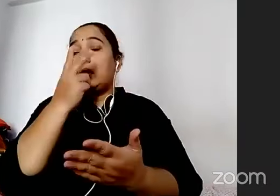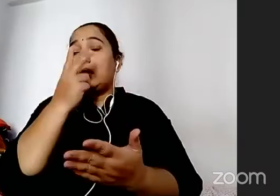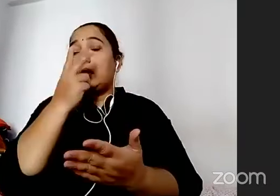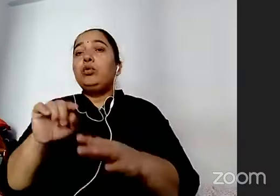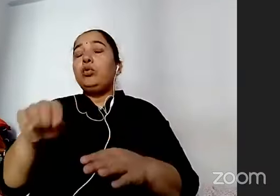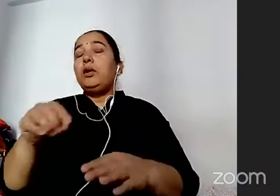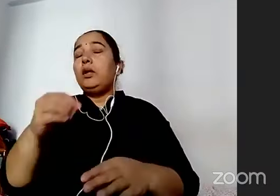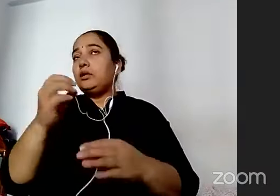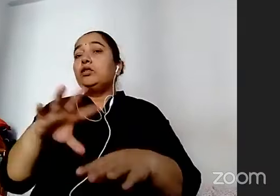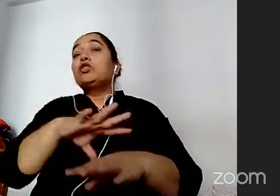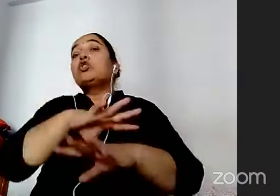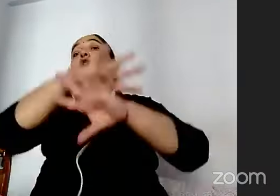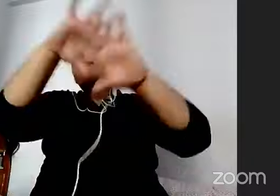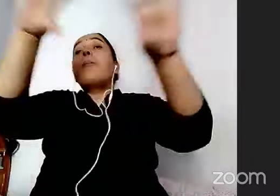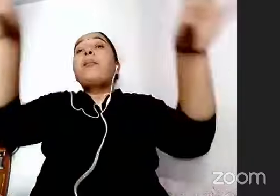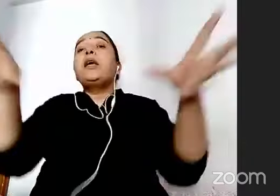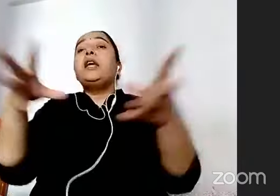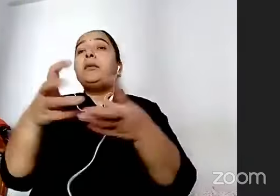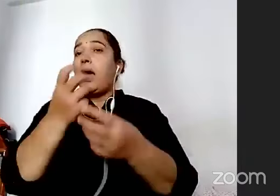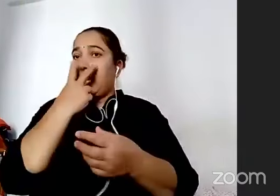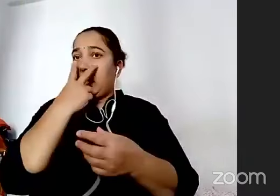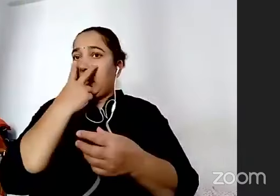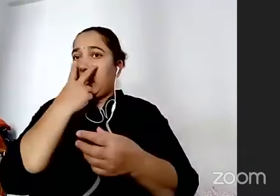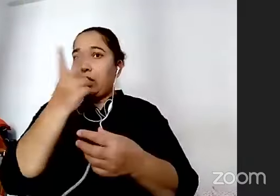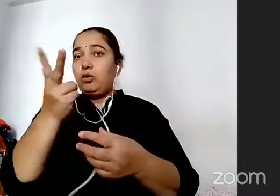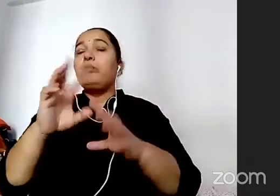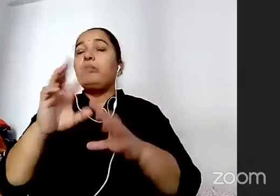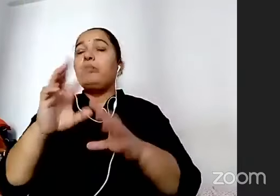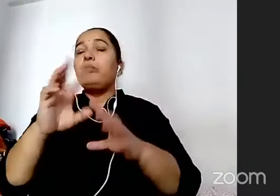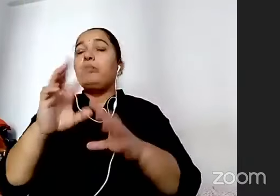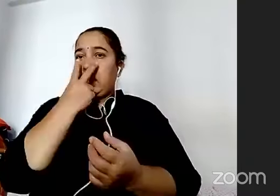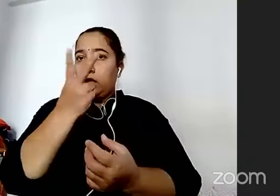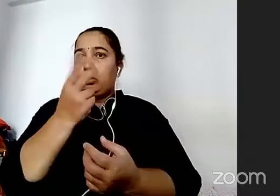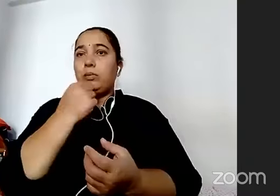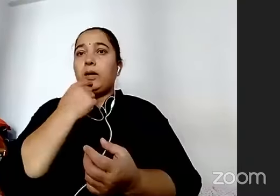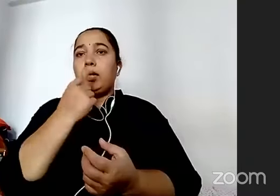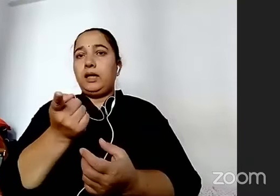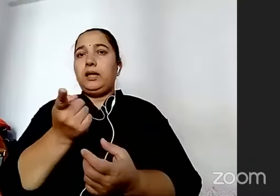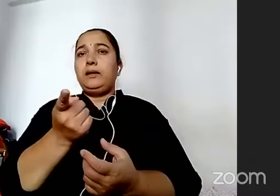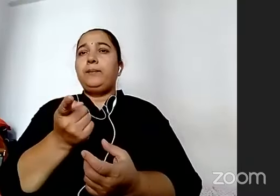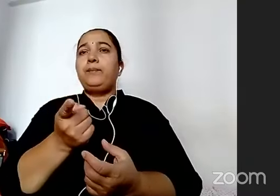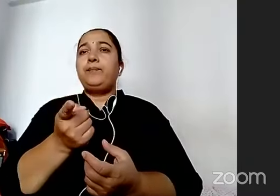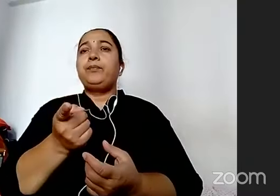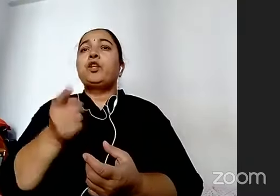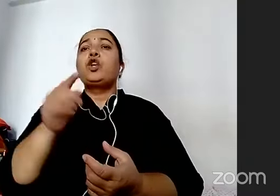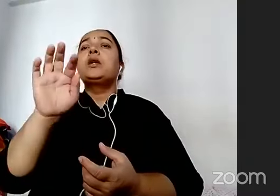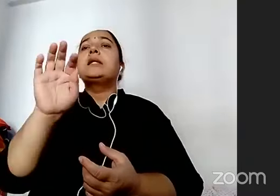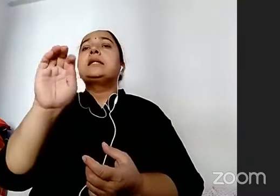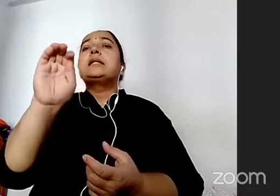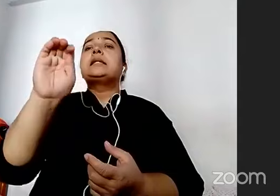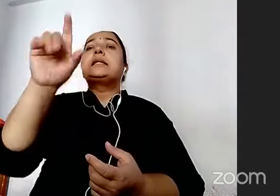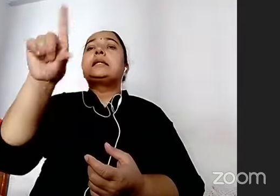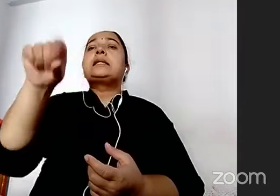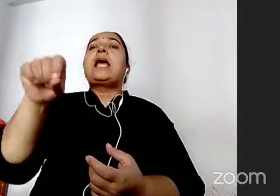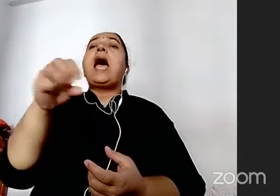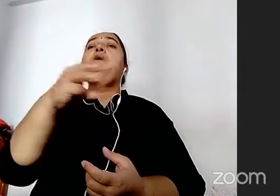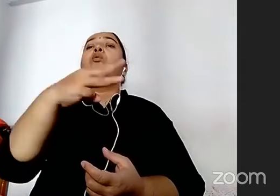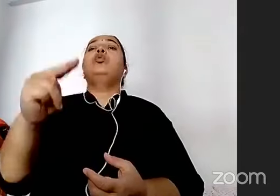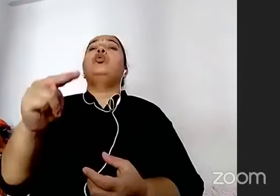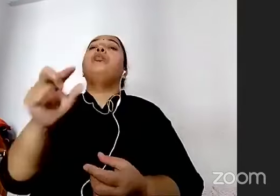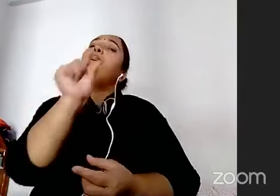ग्लोबल साउथको पर्सपेक्टिभमा हेर्नुभयो भने ग्लोबल साउथको यो एजेन्डा नै बनेको छैन होइन त्यही भएर चाहिँ ग्लोबल